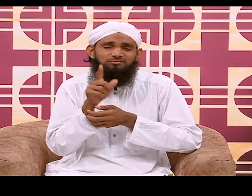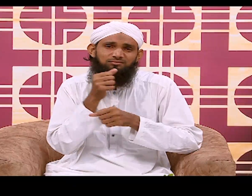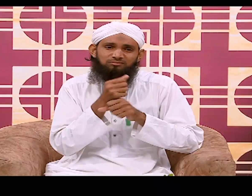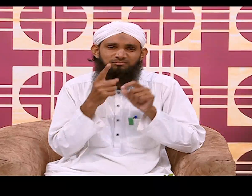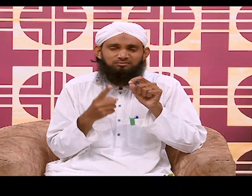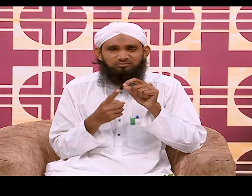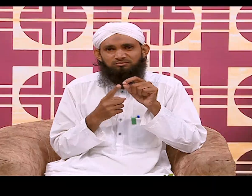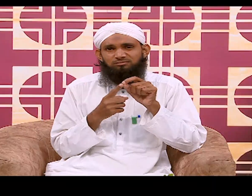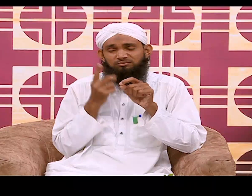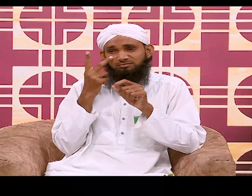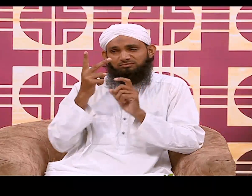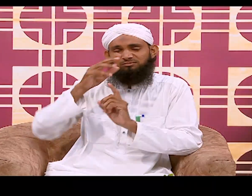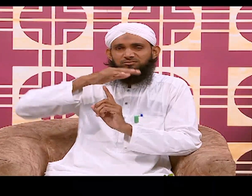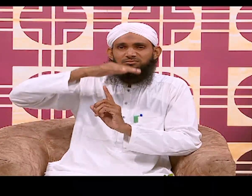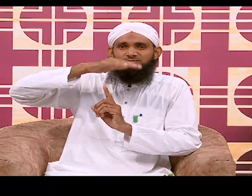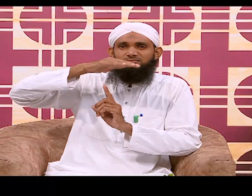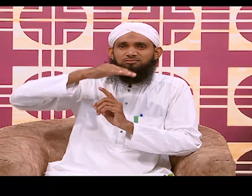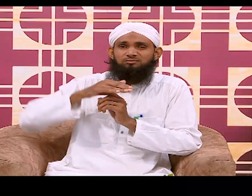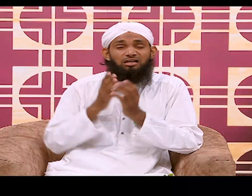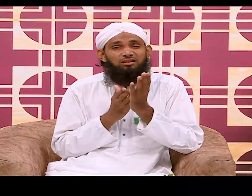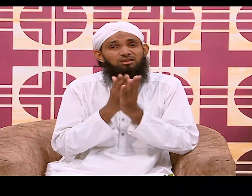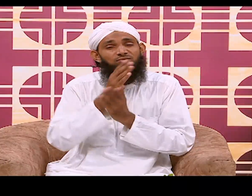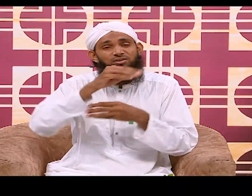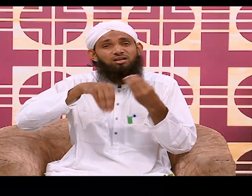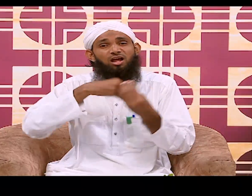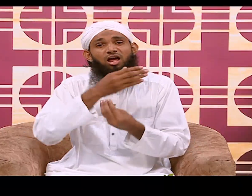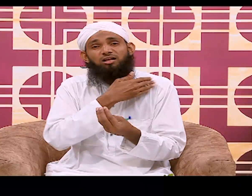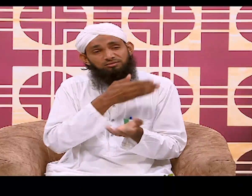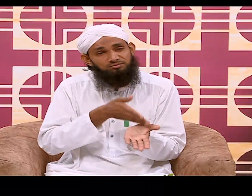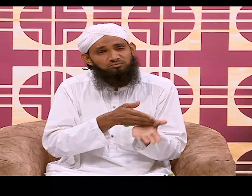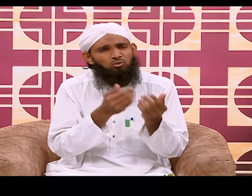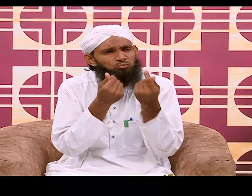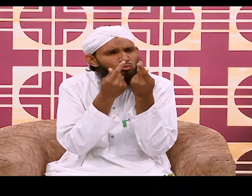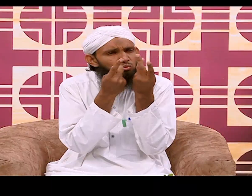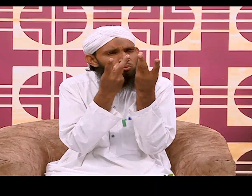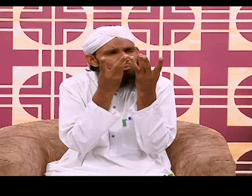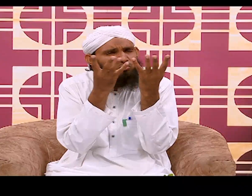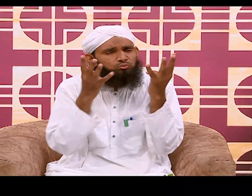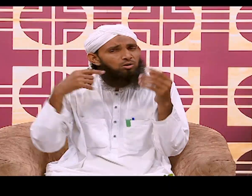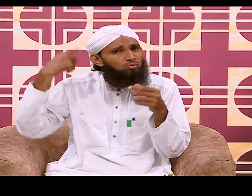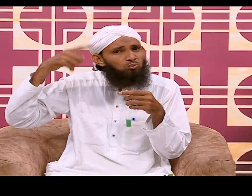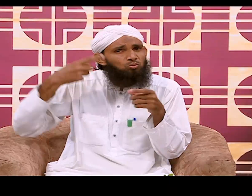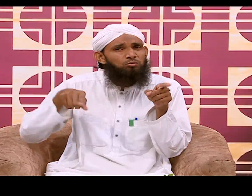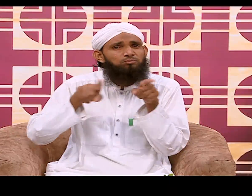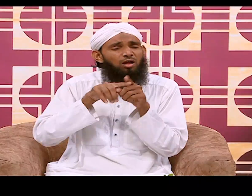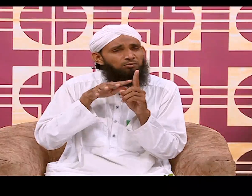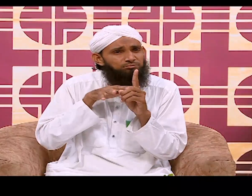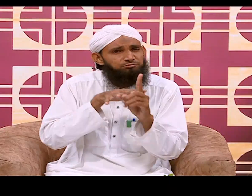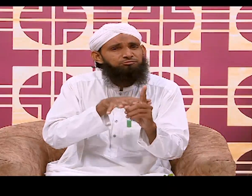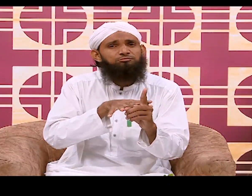سرکار غوث اعظم رحمۃ اللہ علیہ سفر حج پر روانہ ہوئے۔ کثیر تعداد میں مریدین اور خدام آپ کے ساتھ